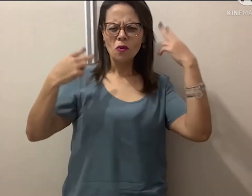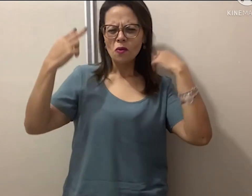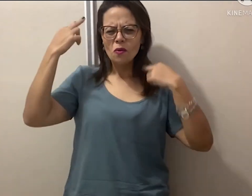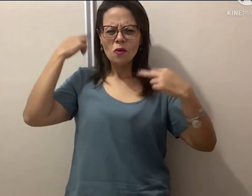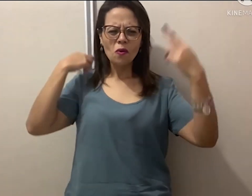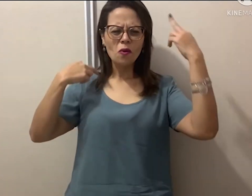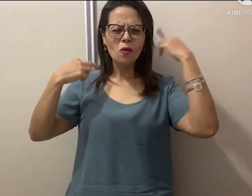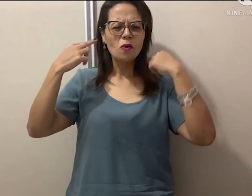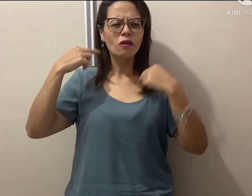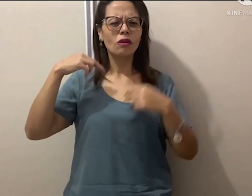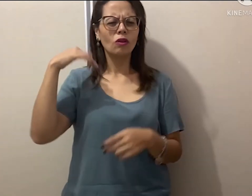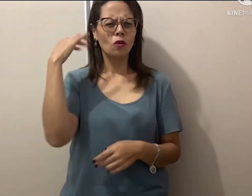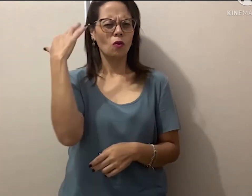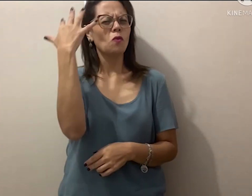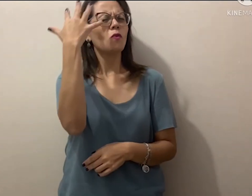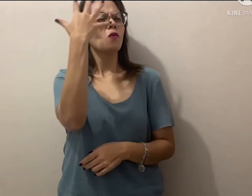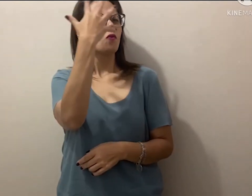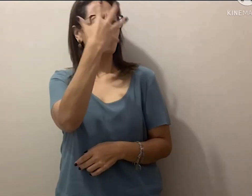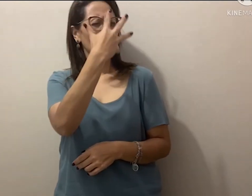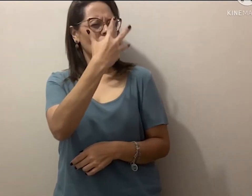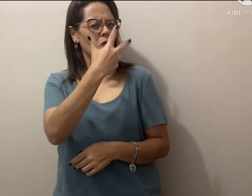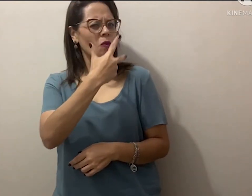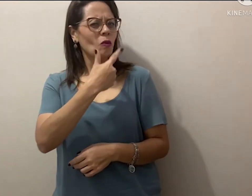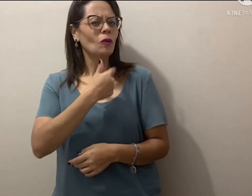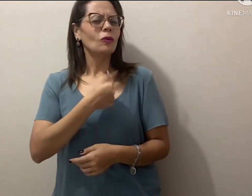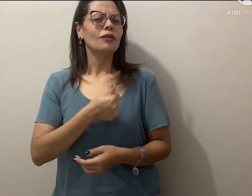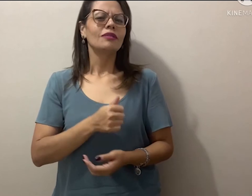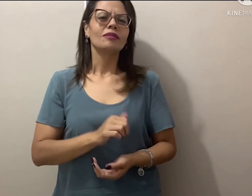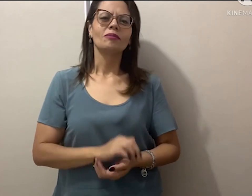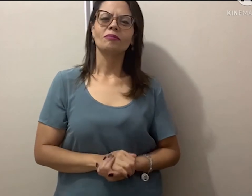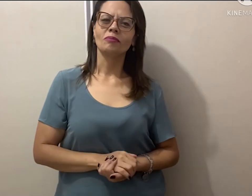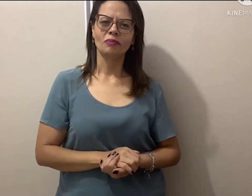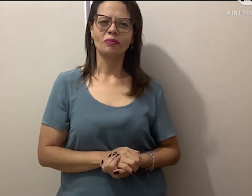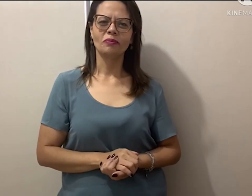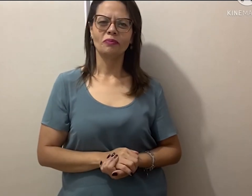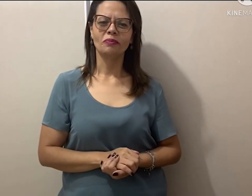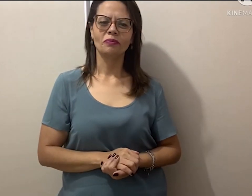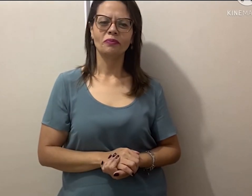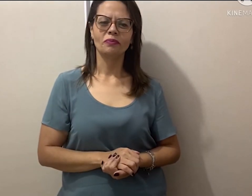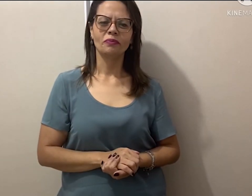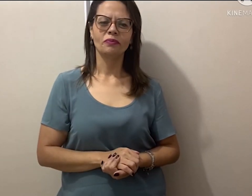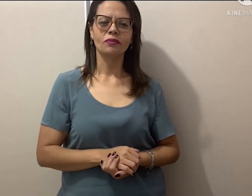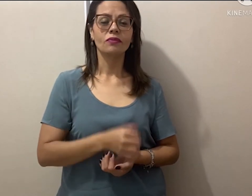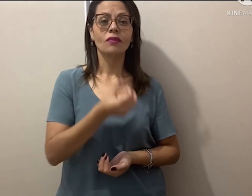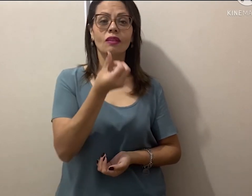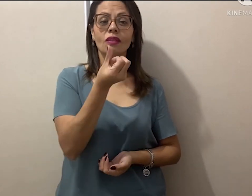uau, você cortou o cabelo, tá muito linda.